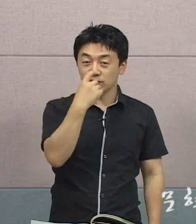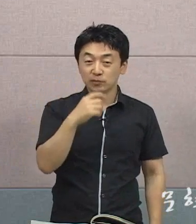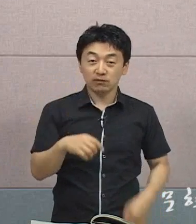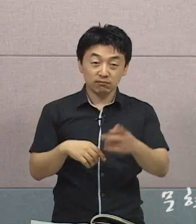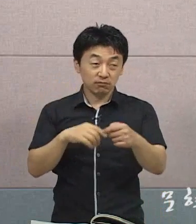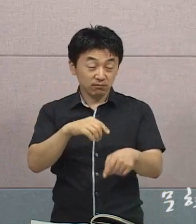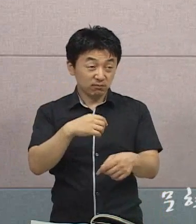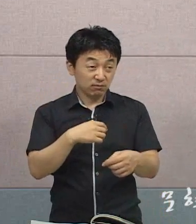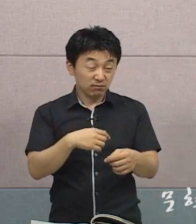씁니다.